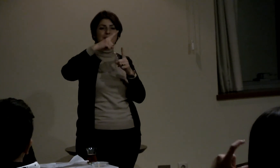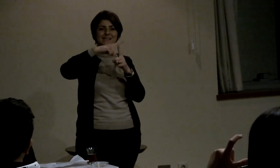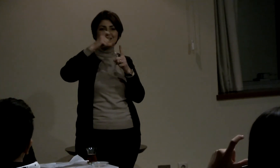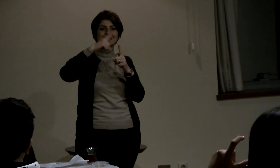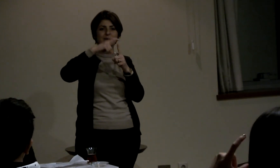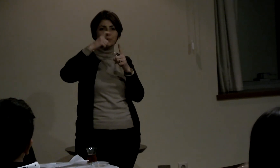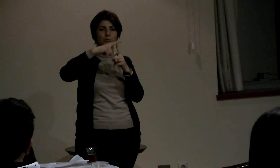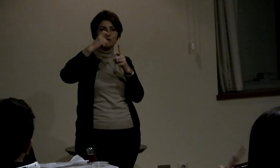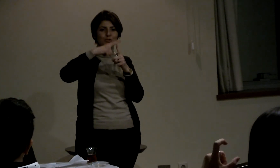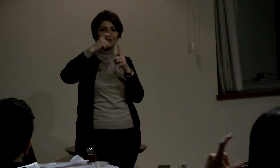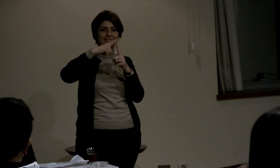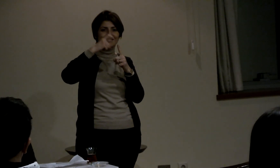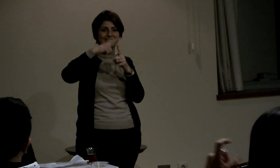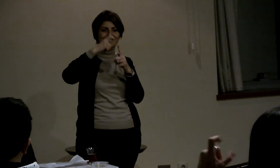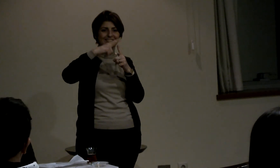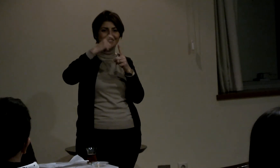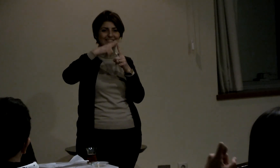Biraz hızlı yapın bunu.